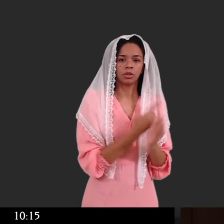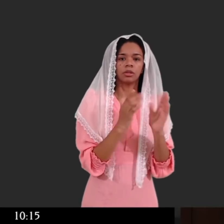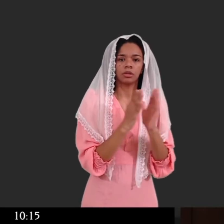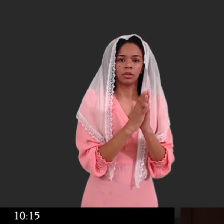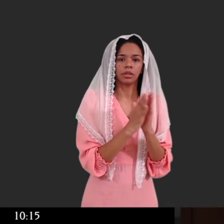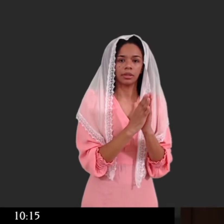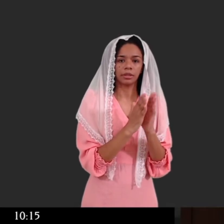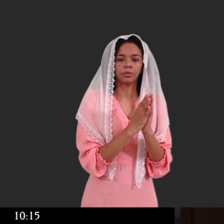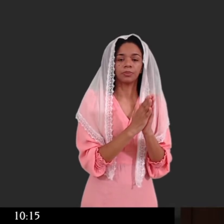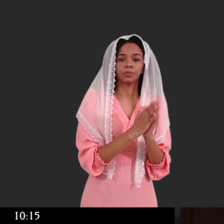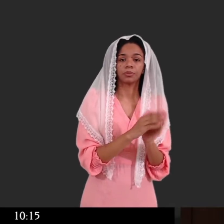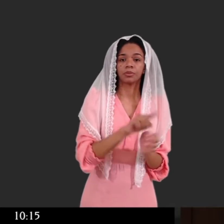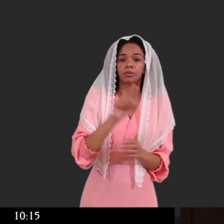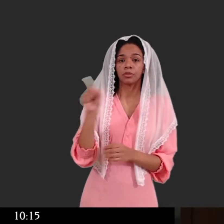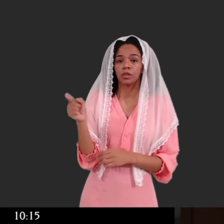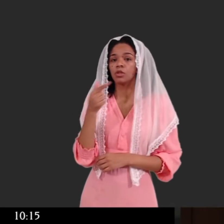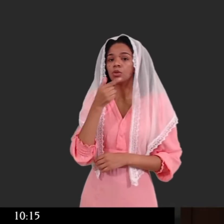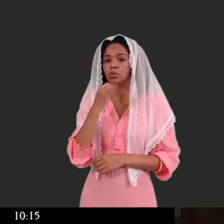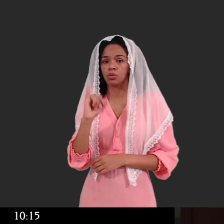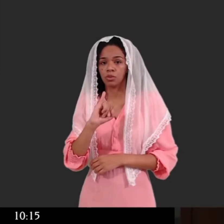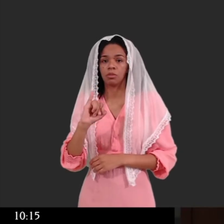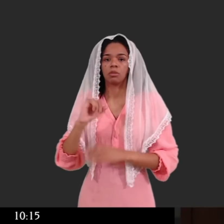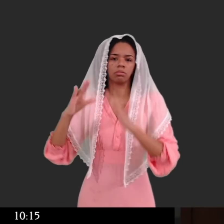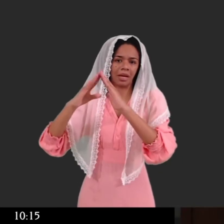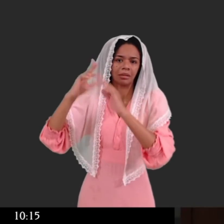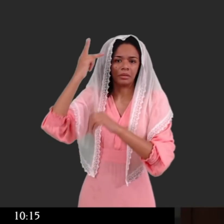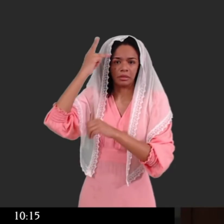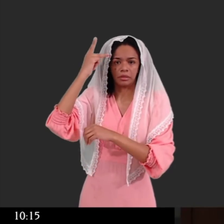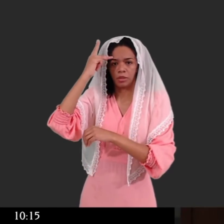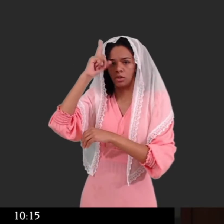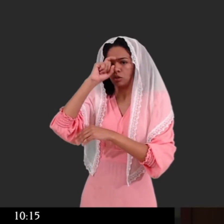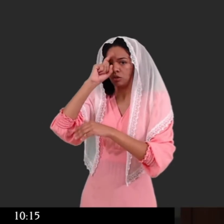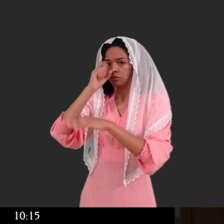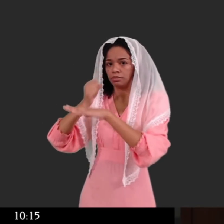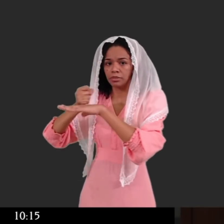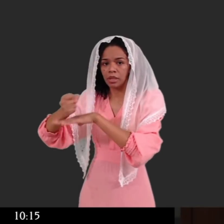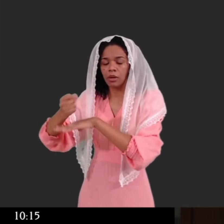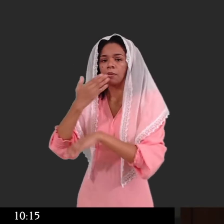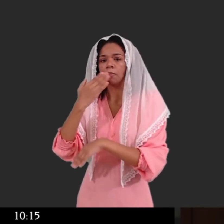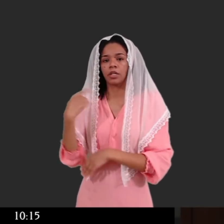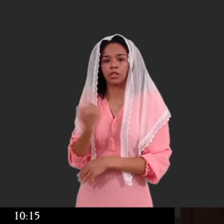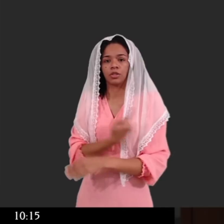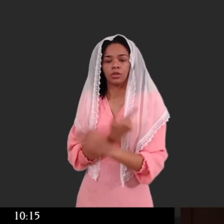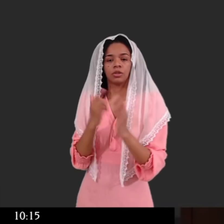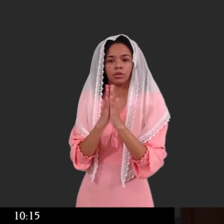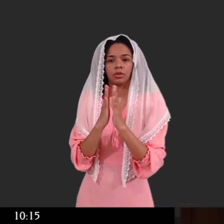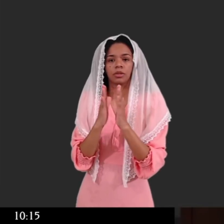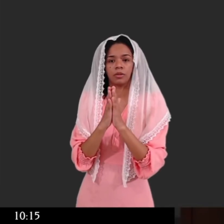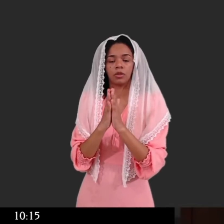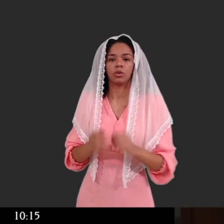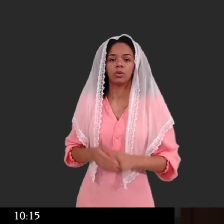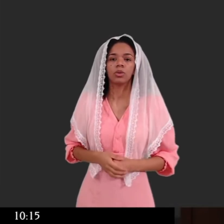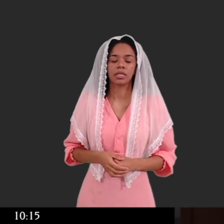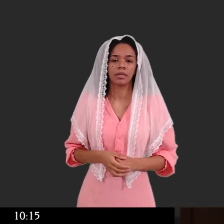Vivanco, da Catequese Santo André, está hospitalizado. Irmão Lucas Jesuíno, auxiliar de jovens no Parque Novo Oratório, em Santo